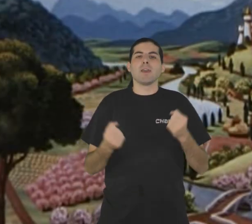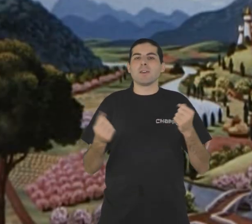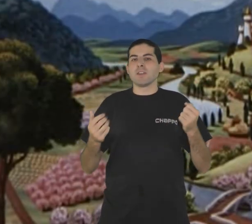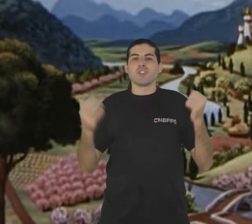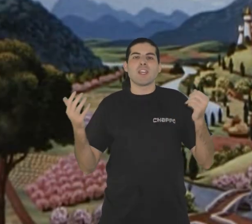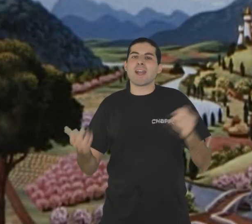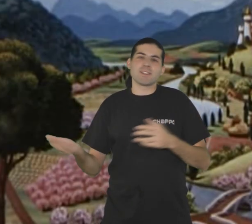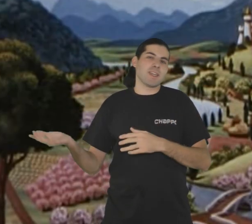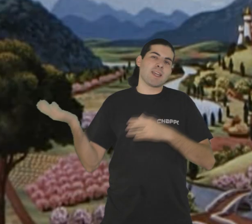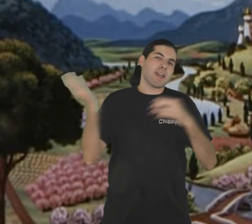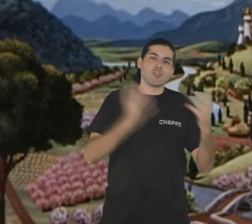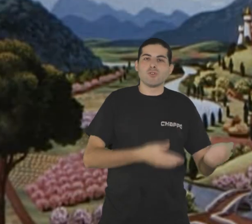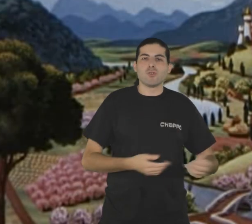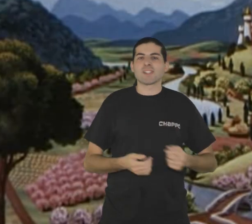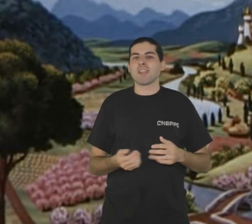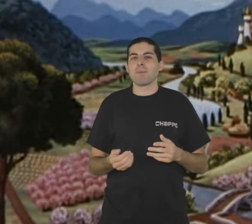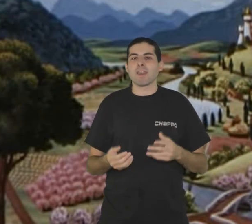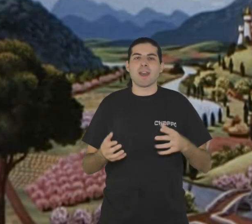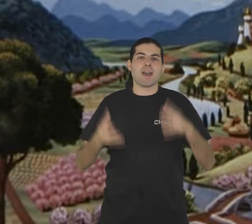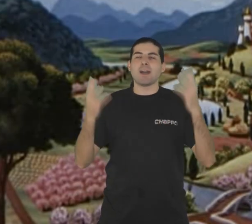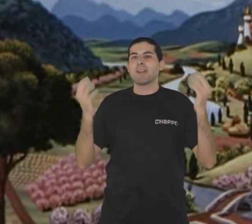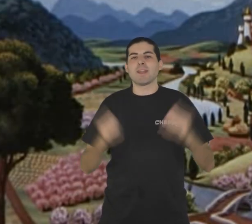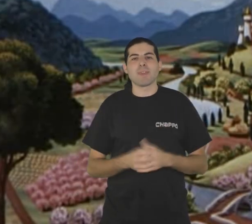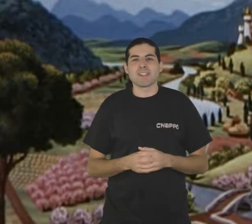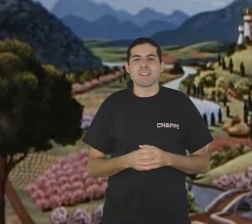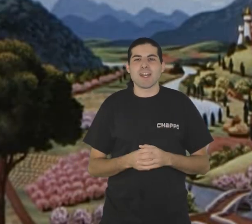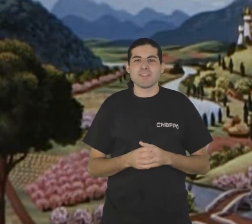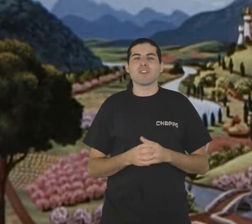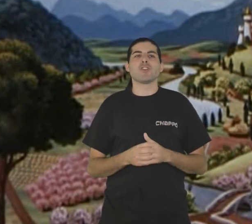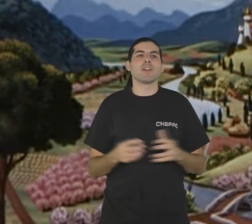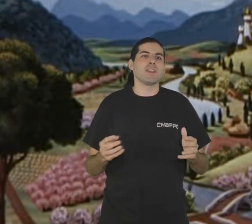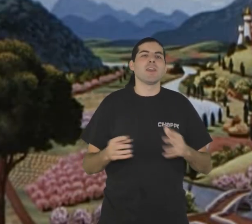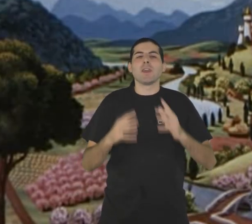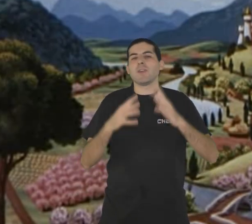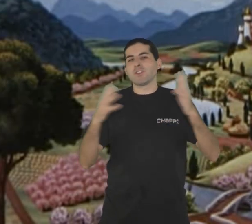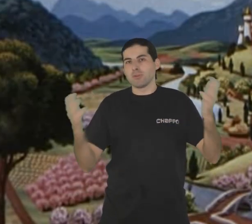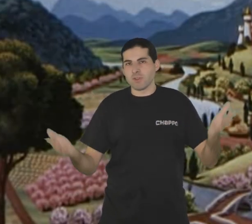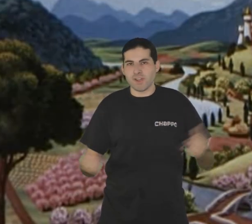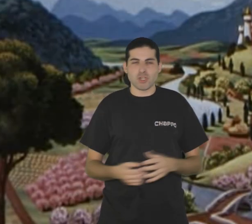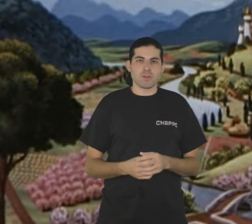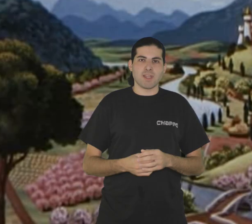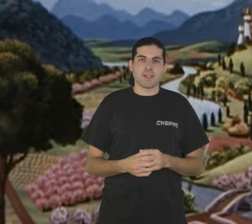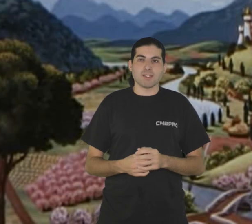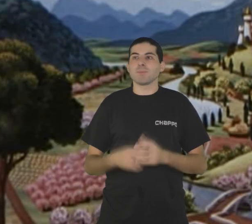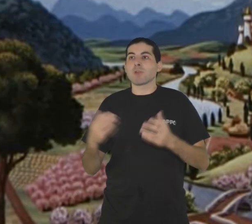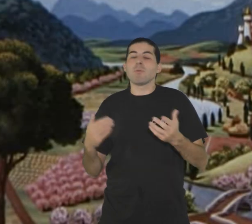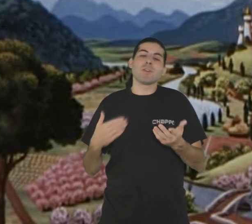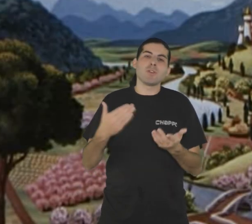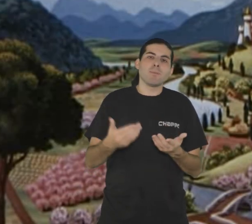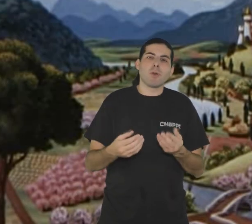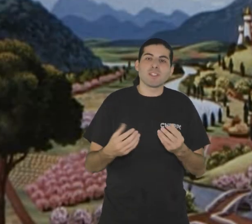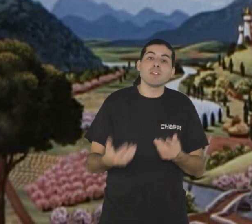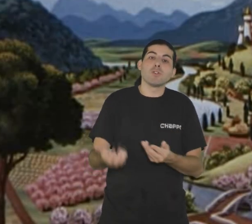l'arpa, il gigante cade giù assieme alla pianta di fagioli e vi sono tutti felici e contenti. Da